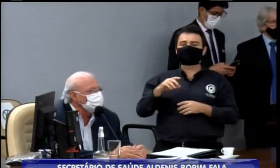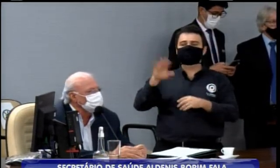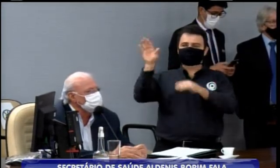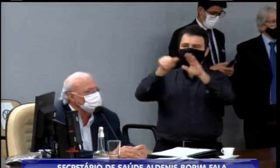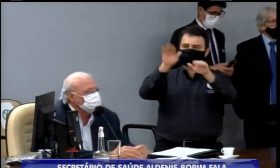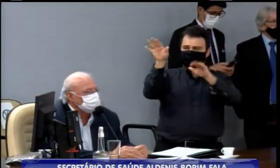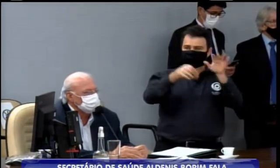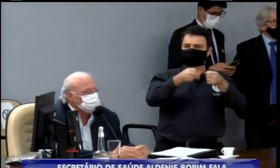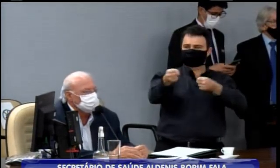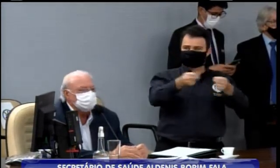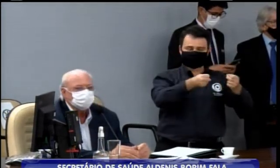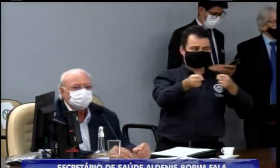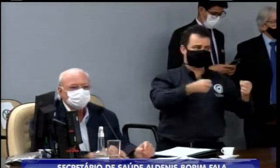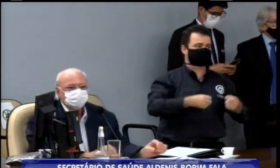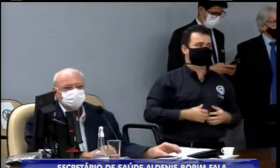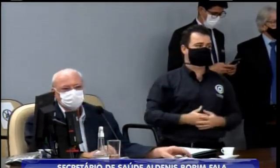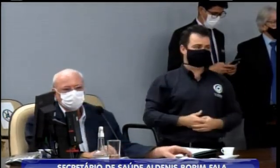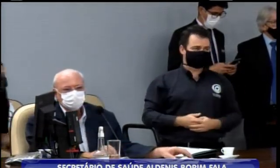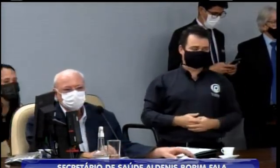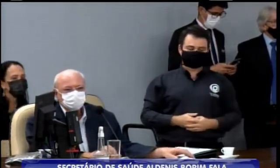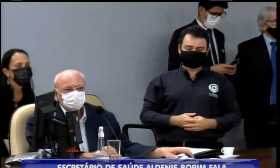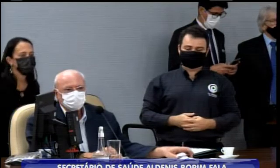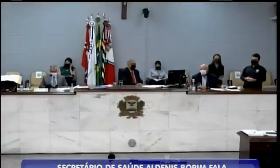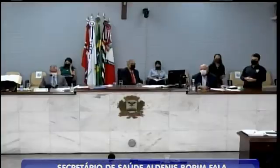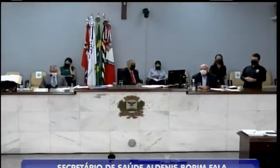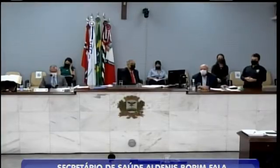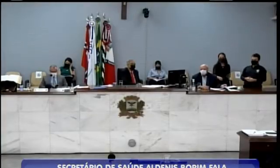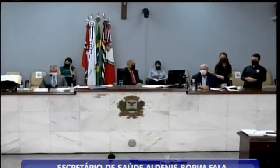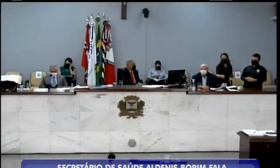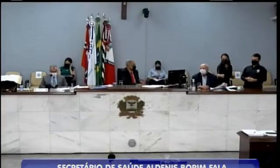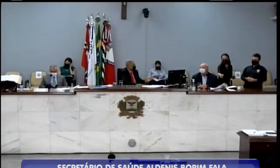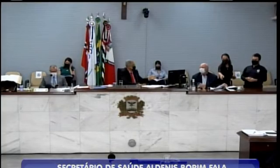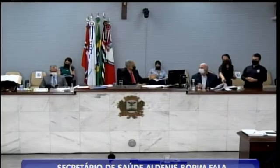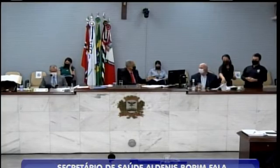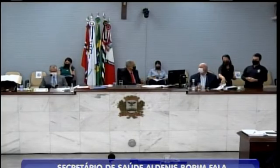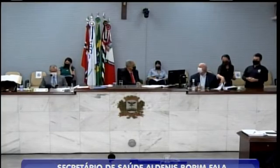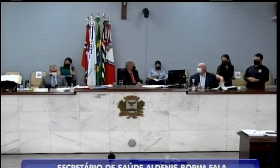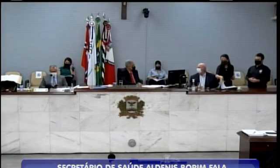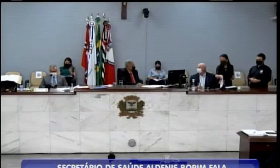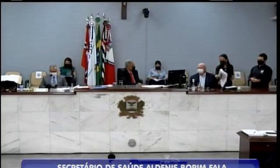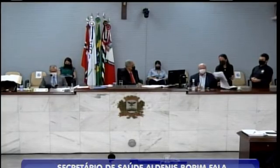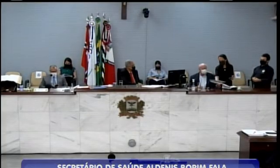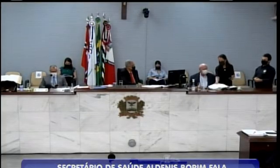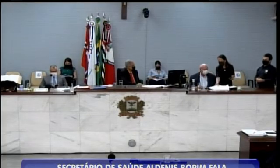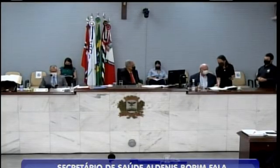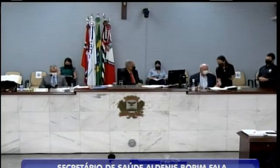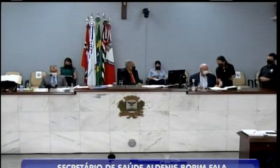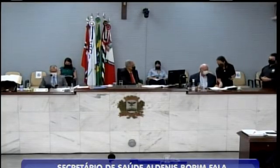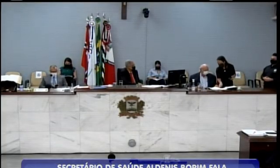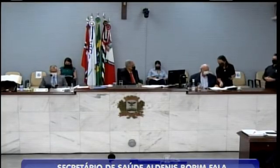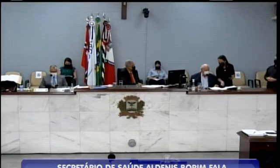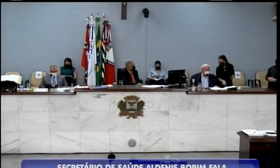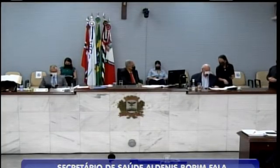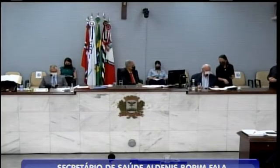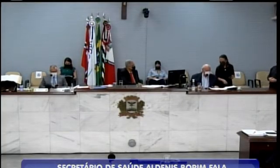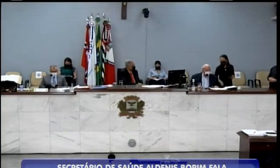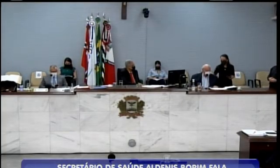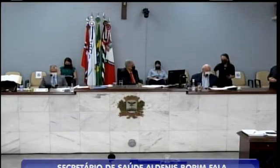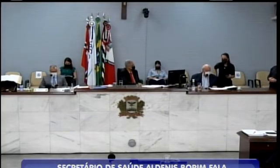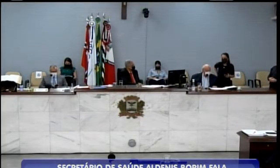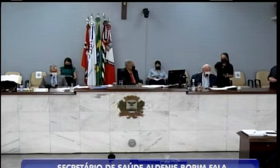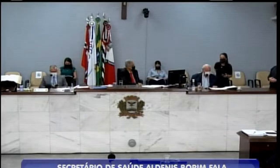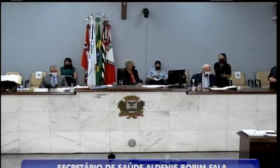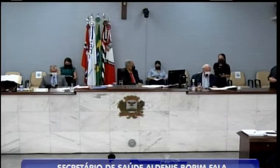concursados. Obrigado, secretário. Bom, quero agradecer ao doutor Aldenes, mais uma vez, doutor, vindo aqui à